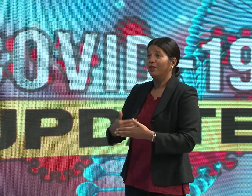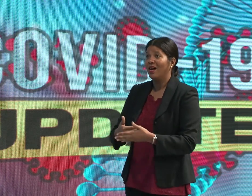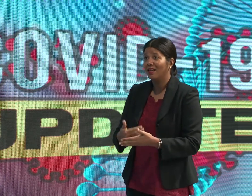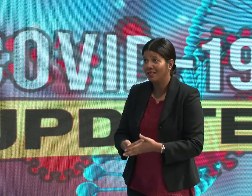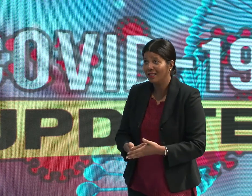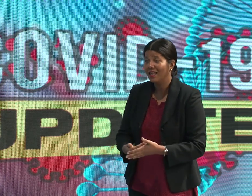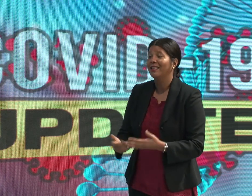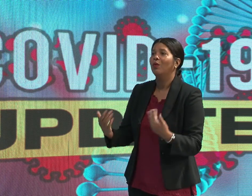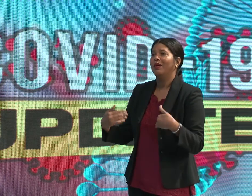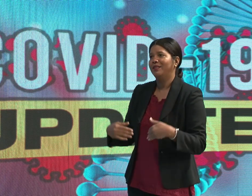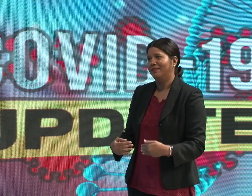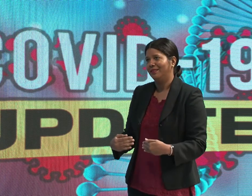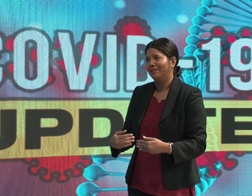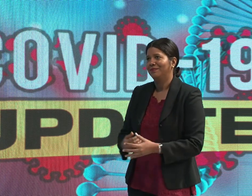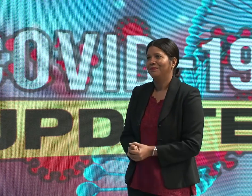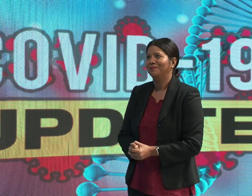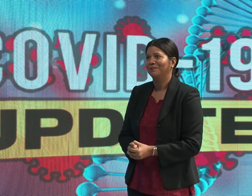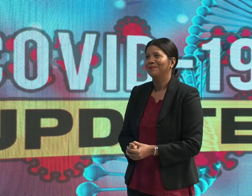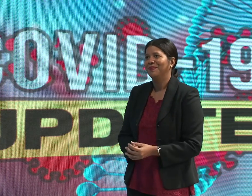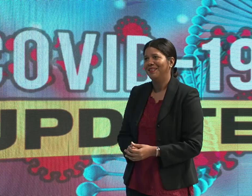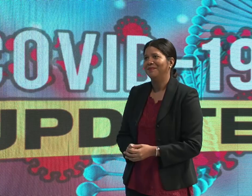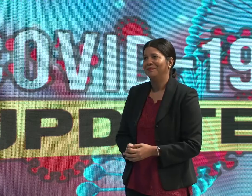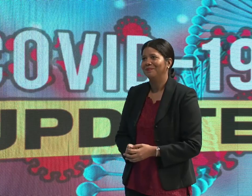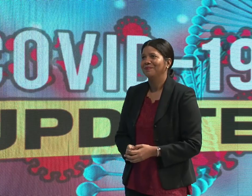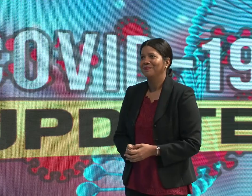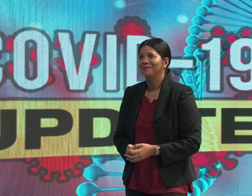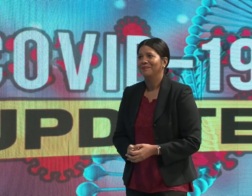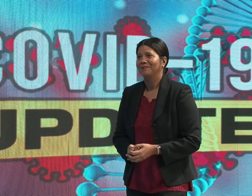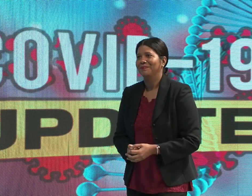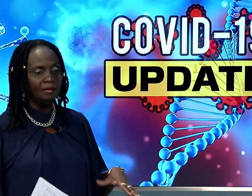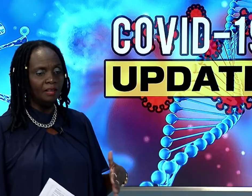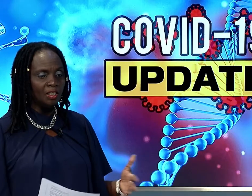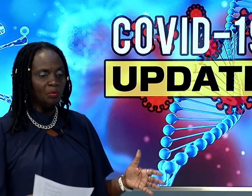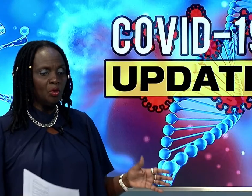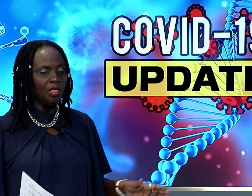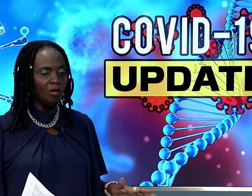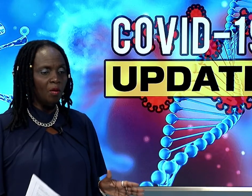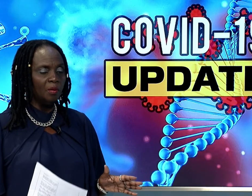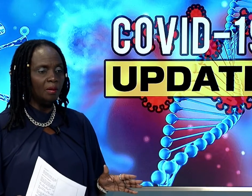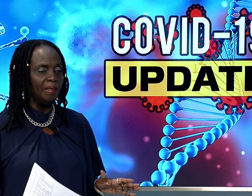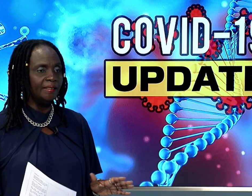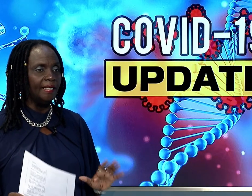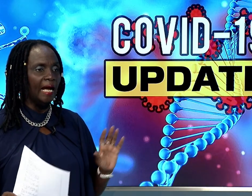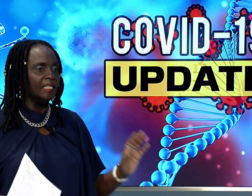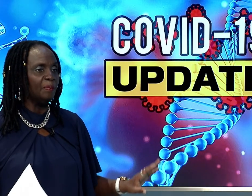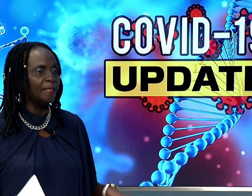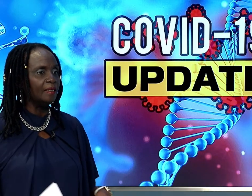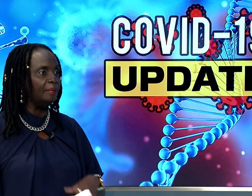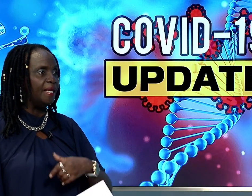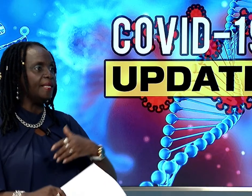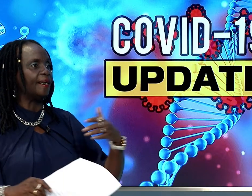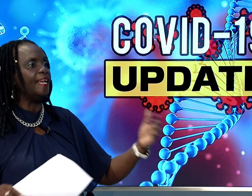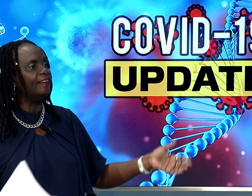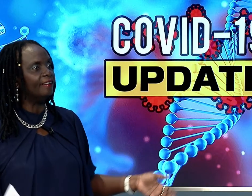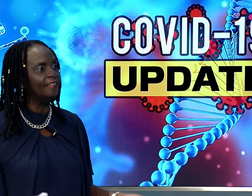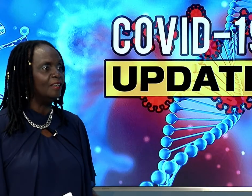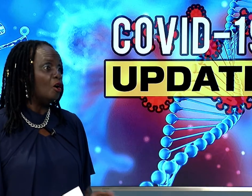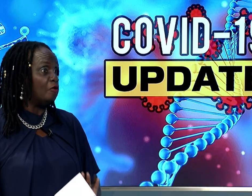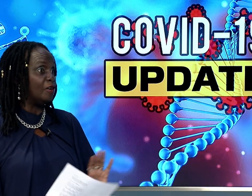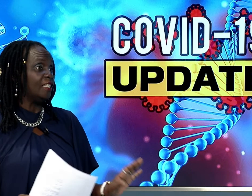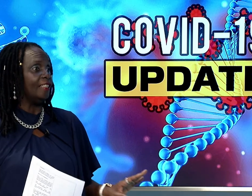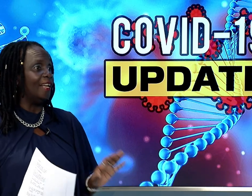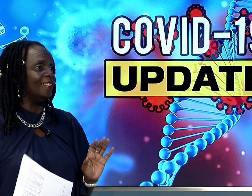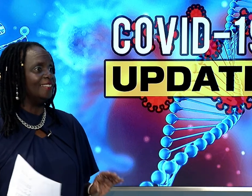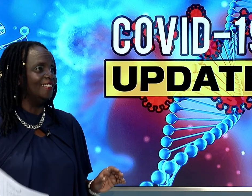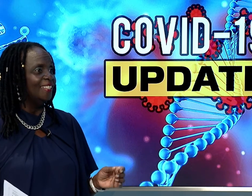eigenlijk gevaarlijker dan wat je ziet. Ja. Oké. Maar was het moeilijk om meteen aan te passen, meer reinigen?